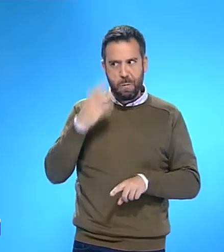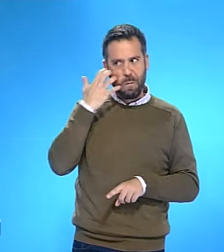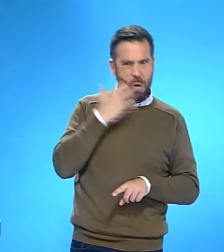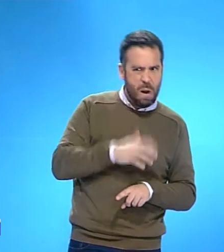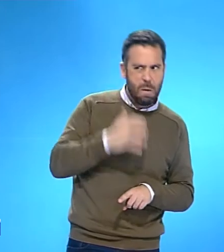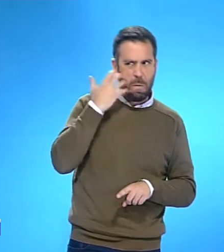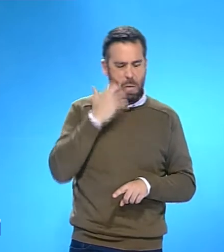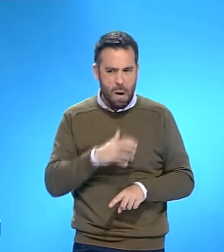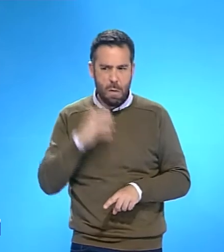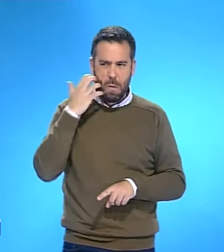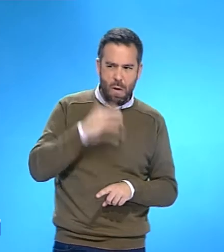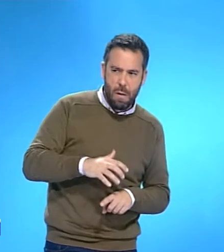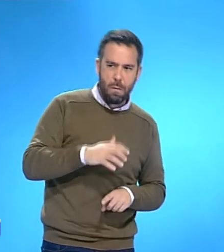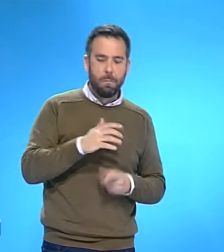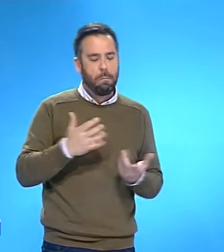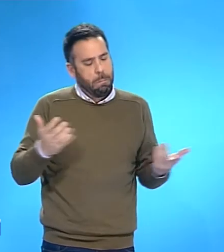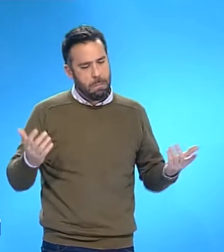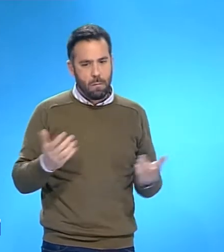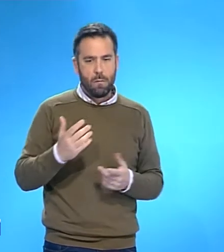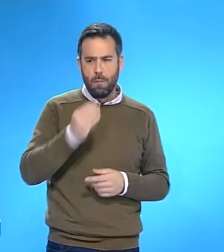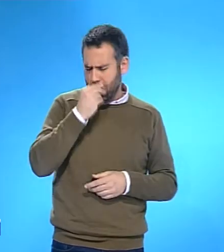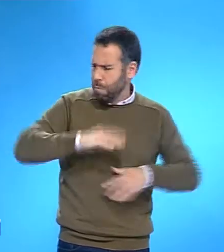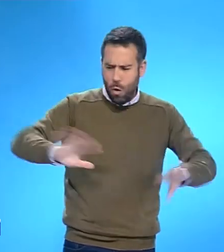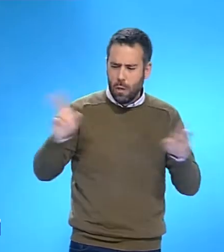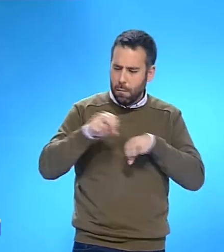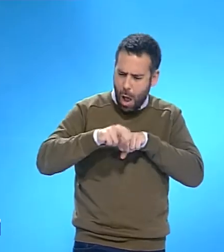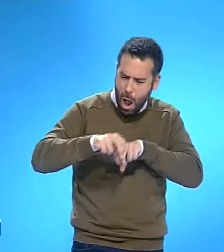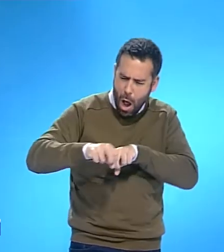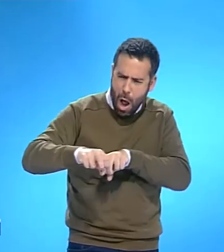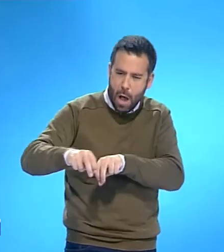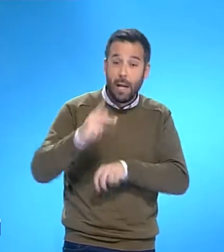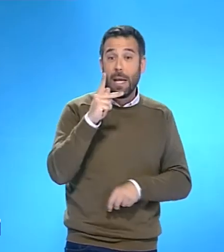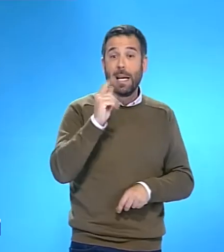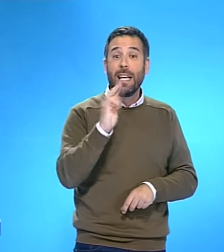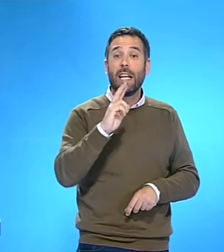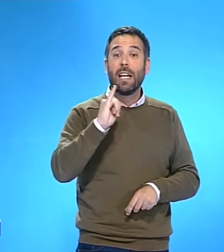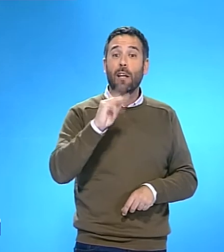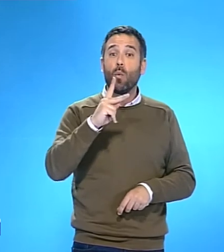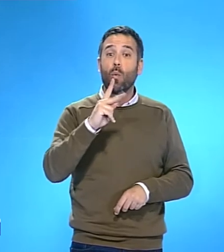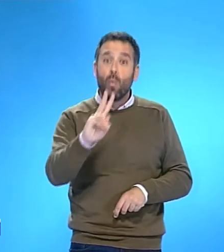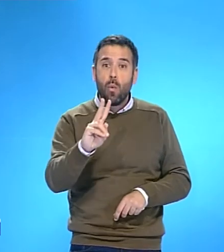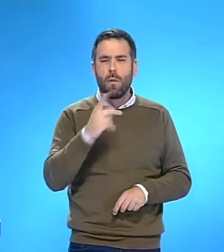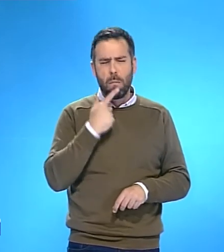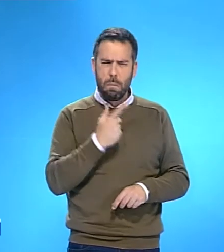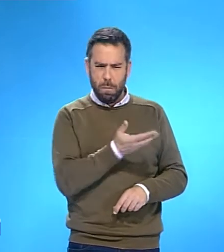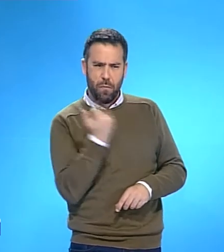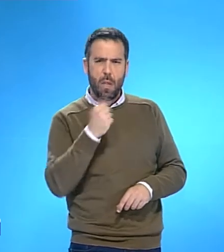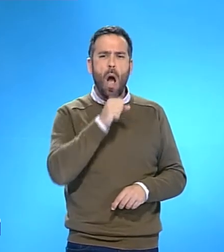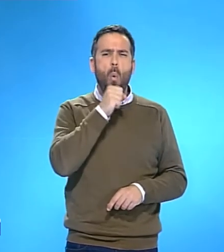mamá. Aquí las cosas estaban muy desordenadas y eso le asustaba, así que fue detrás. Kirikou le propuso un